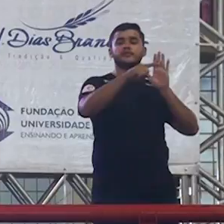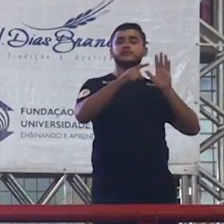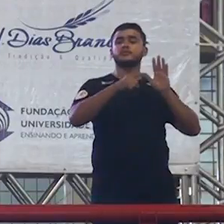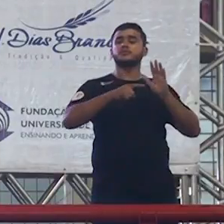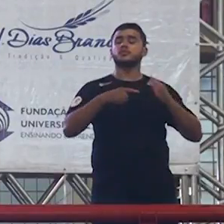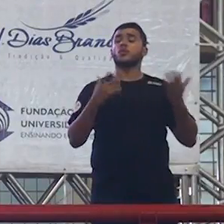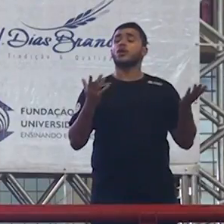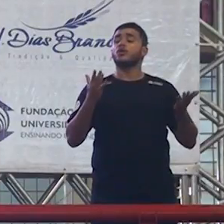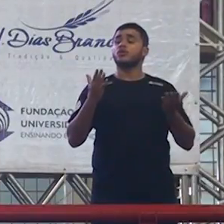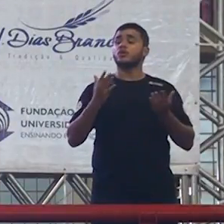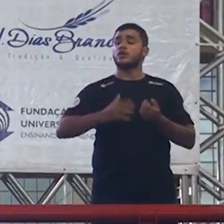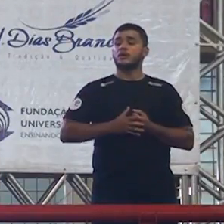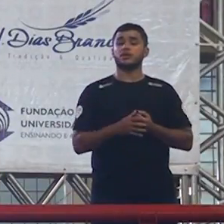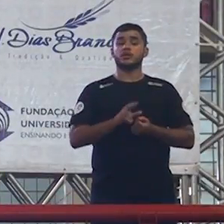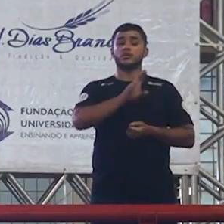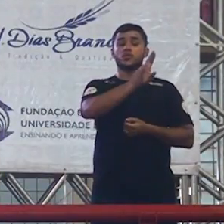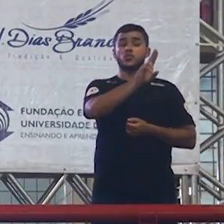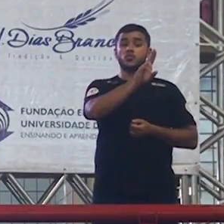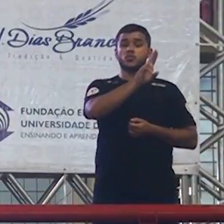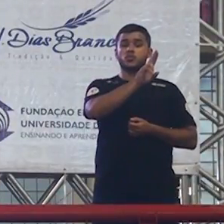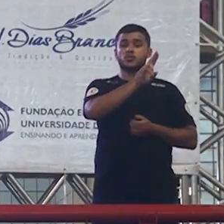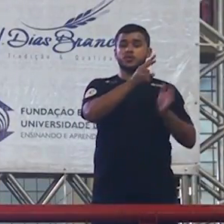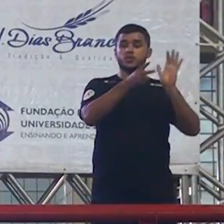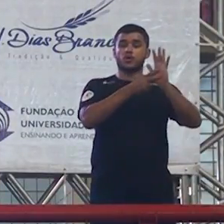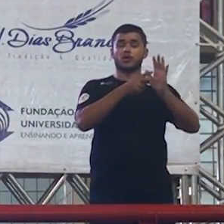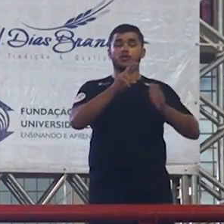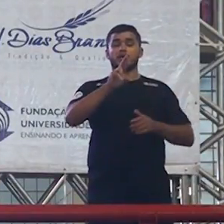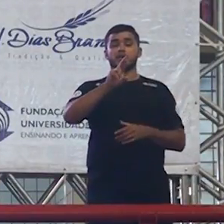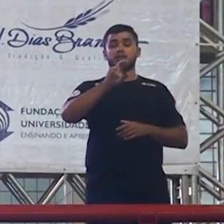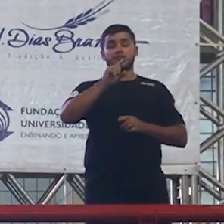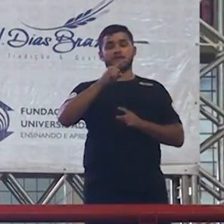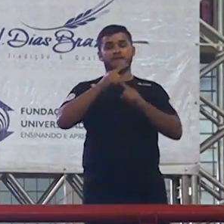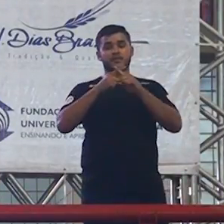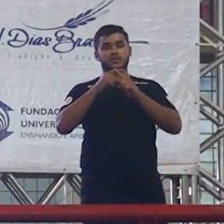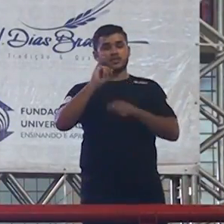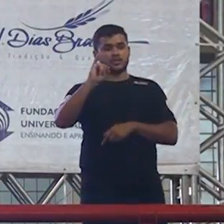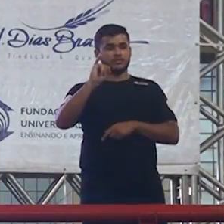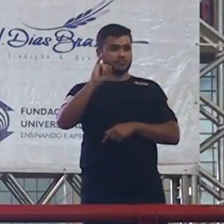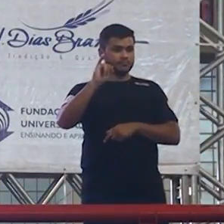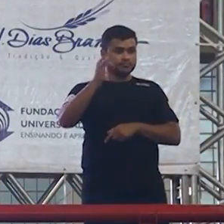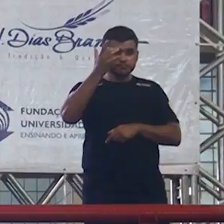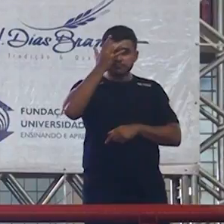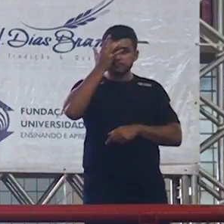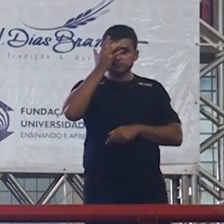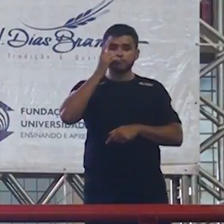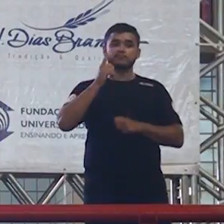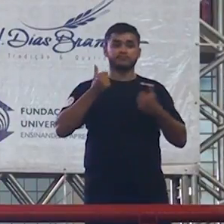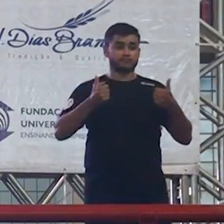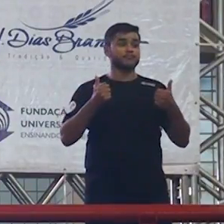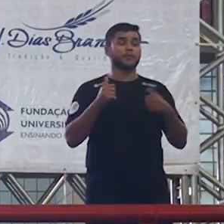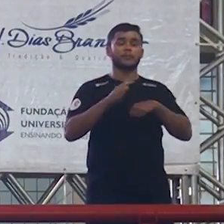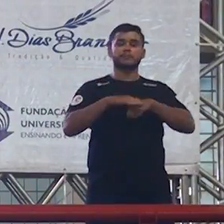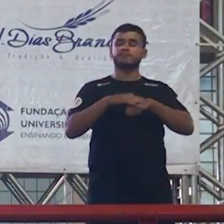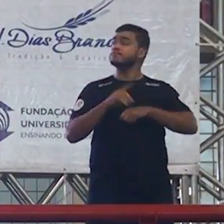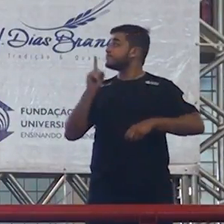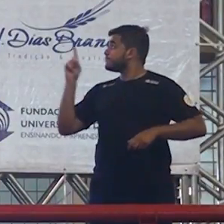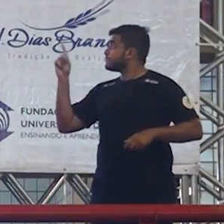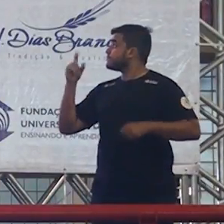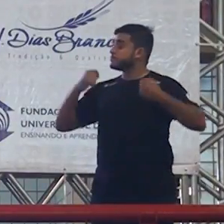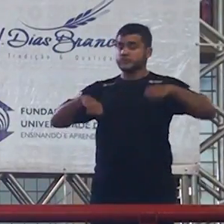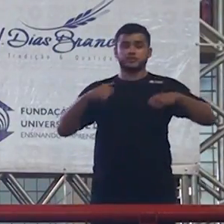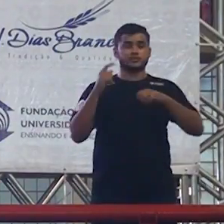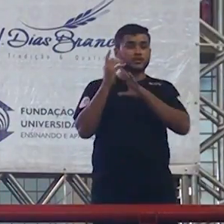URI. U igual a R vezes I. Então você pode, todo mundo olhando para o telão, mexer com essa potência